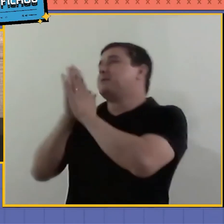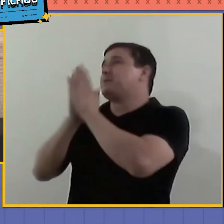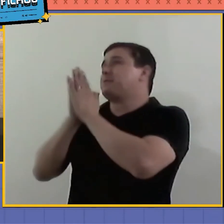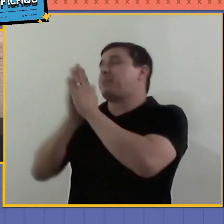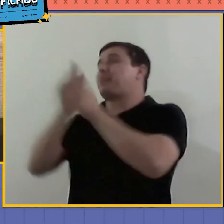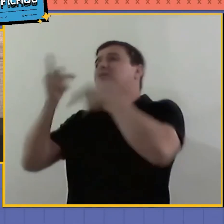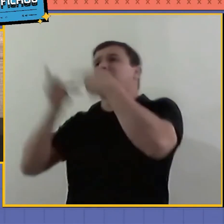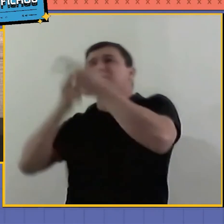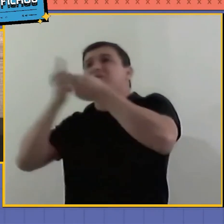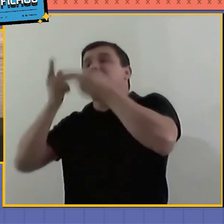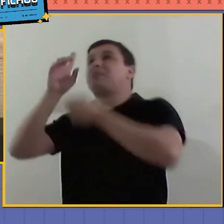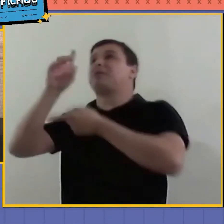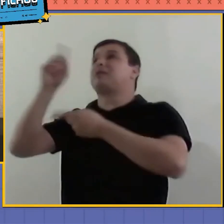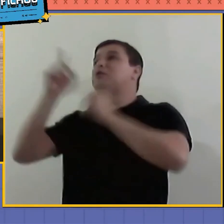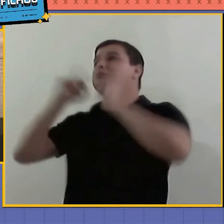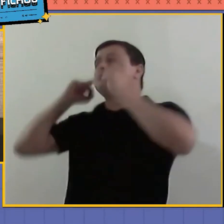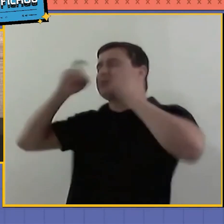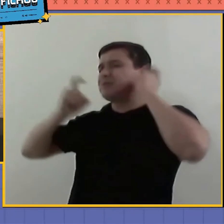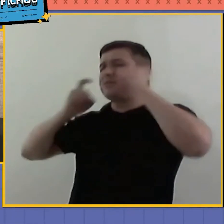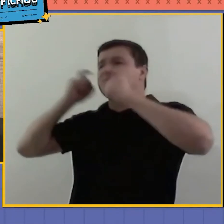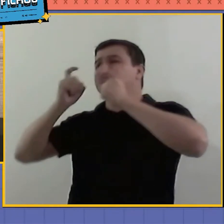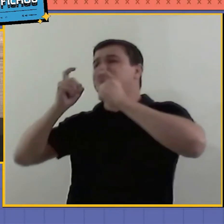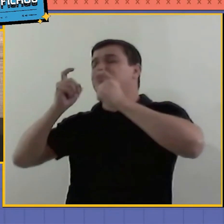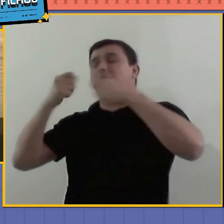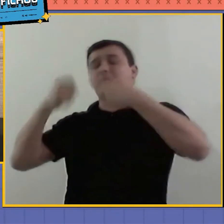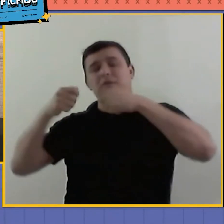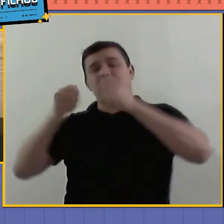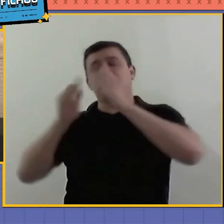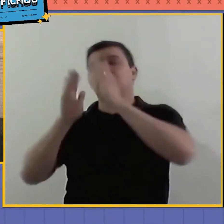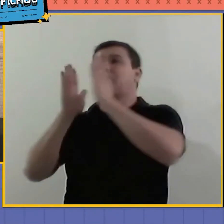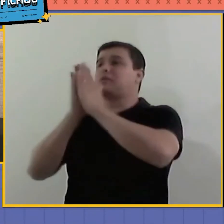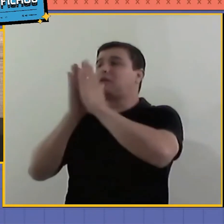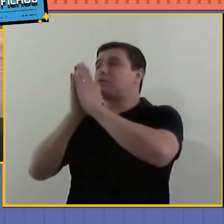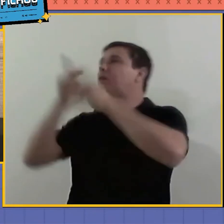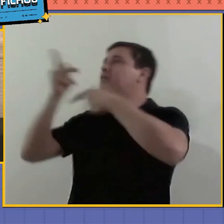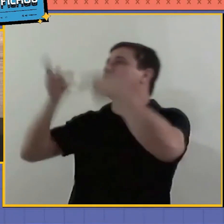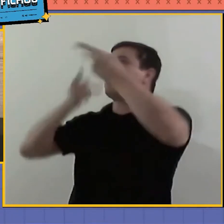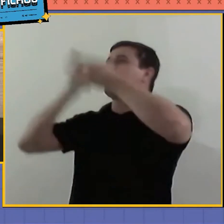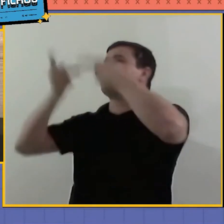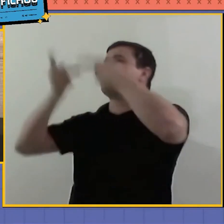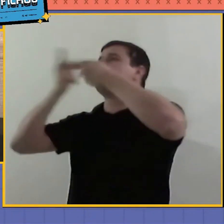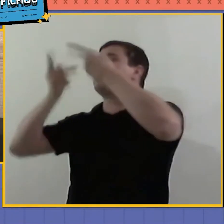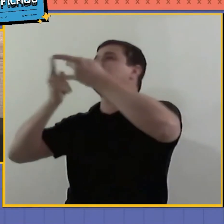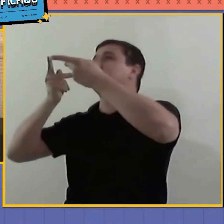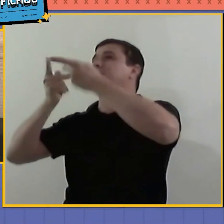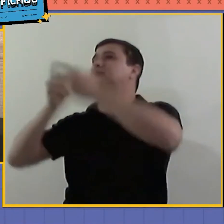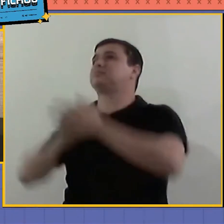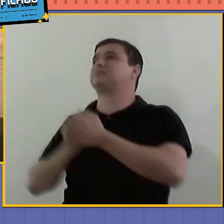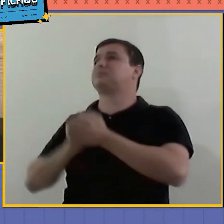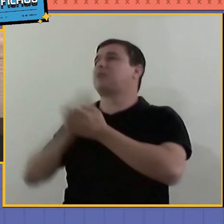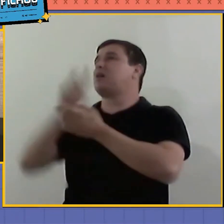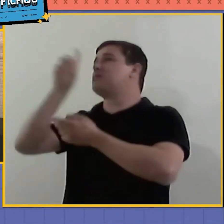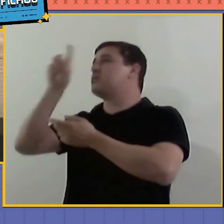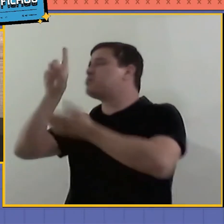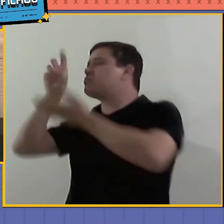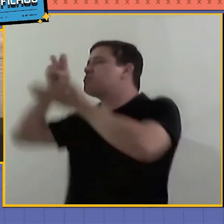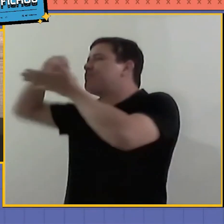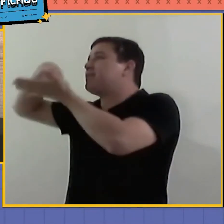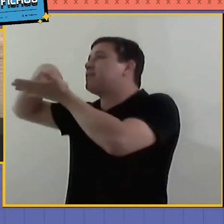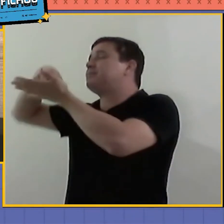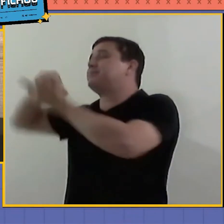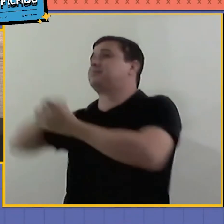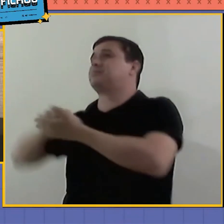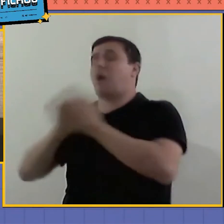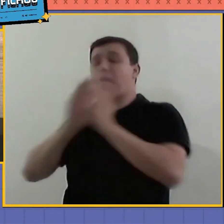preocupação vai diante de Deus e desabafa fala para ele se derrama fala tudo pega a